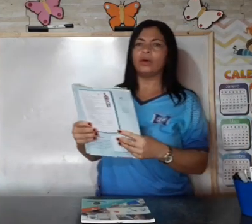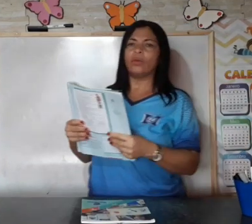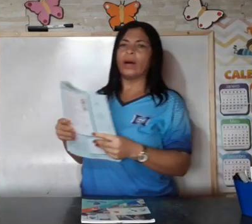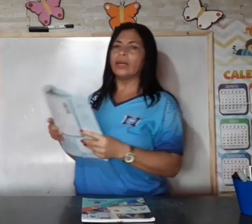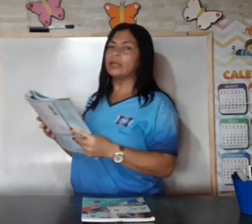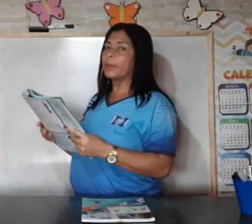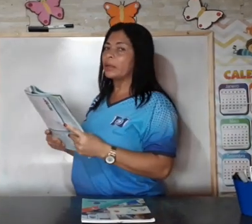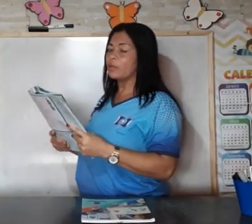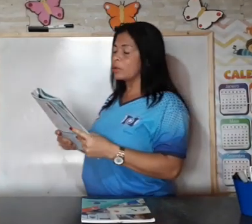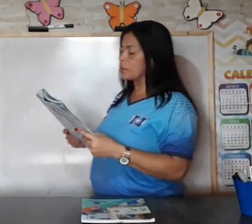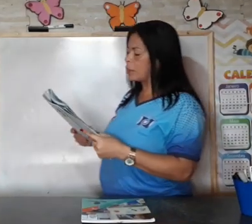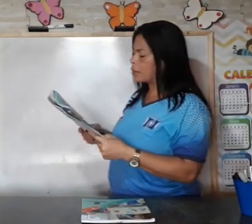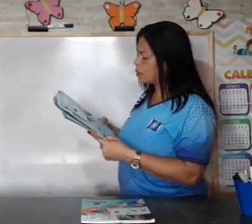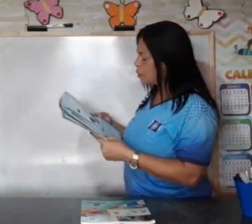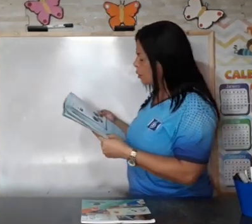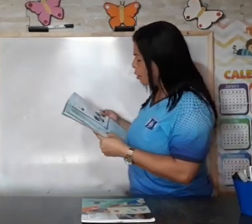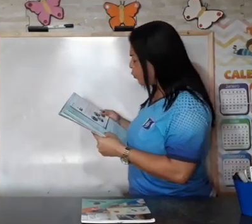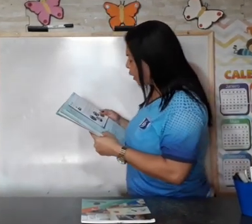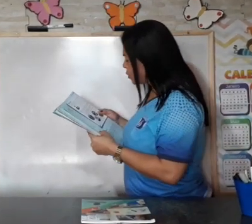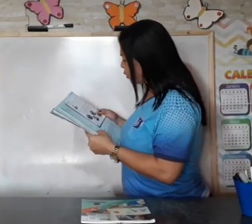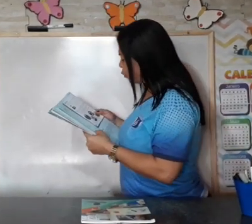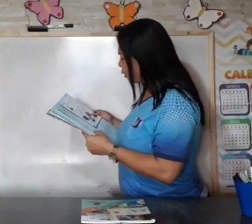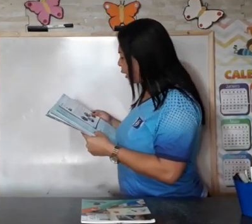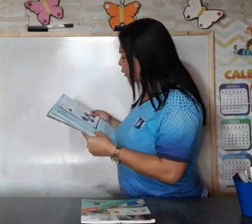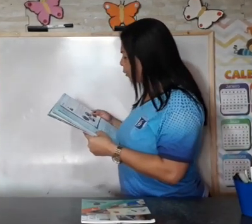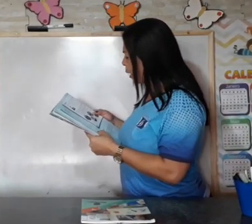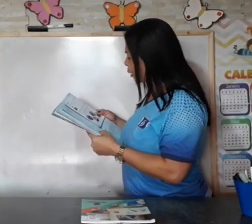uma lida para que vocês façam a atividade embaixo.